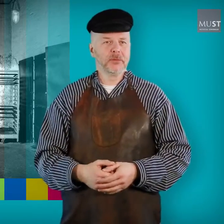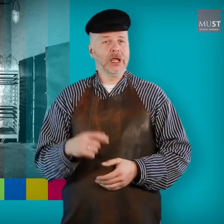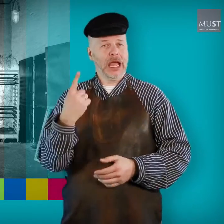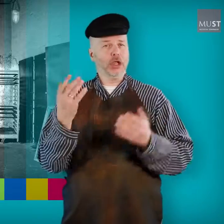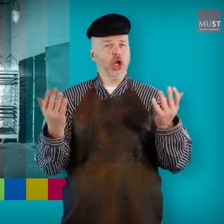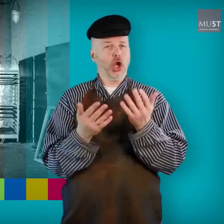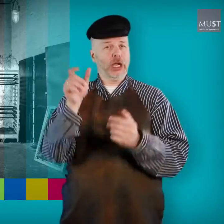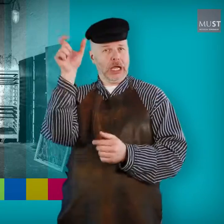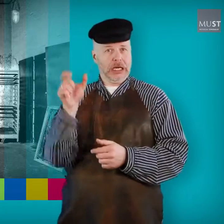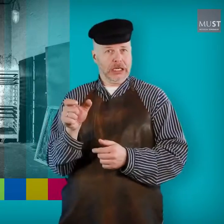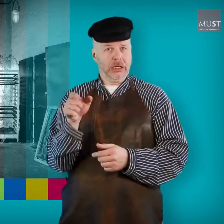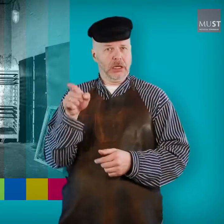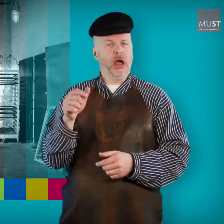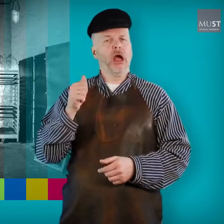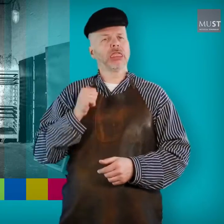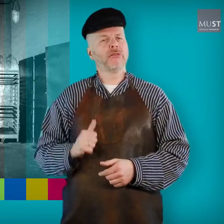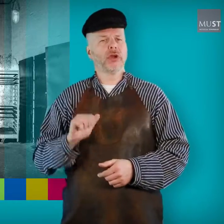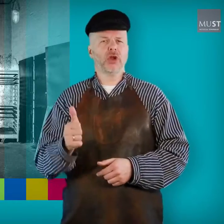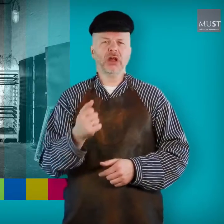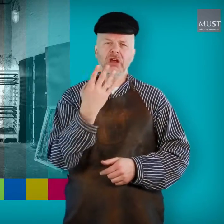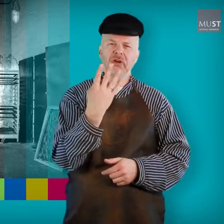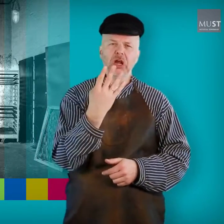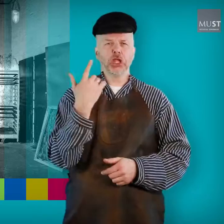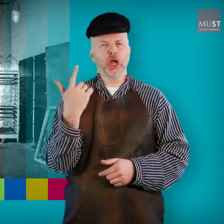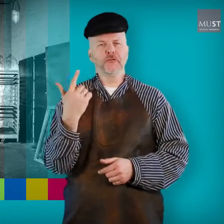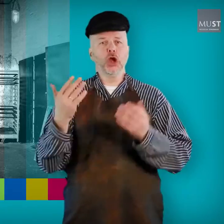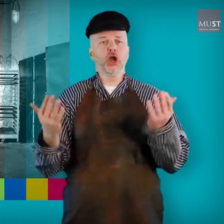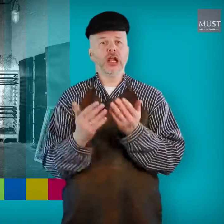En røyker hadde ansvaret for mellom 4 til 7 røykeovner.